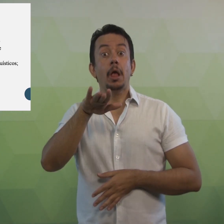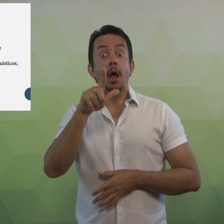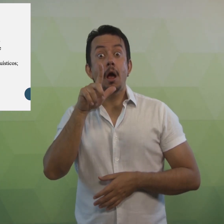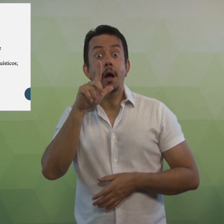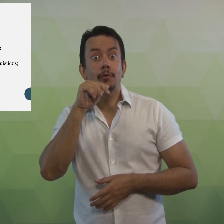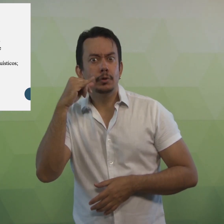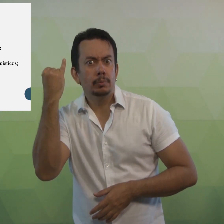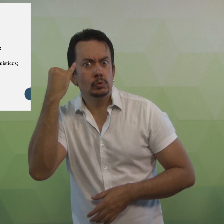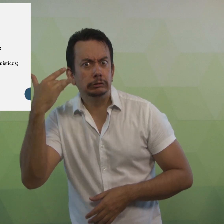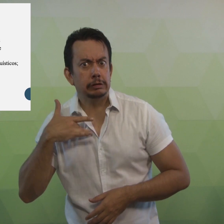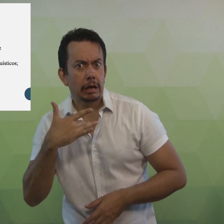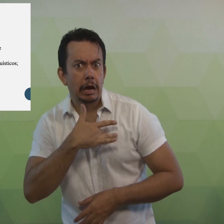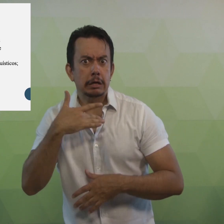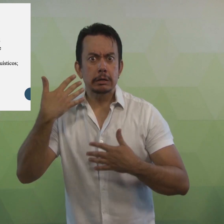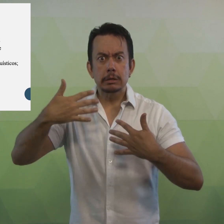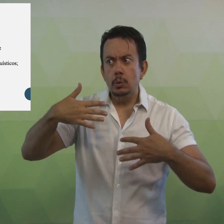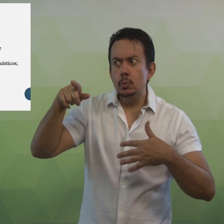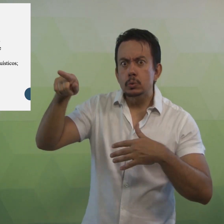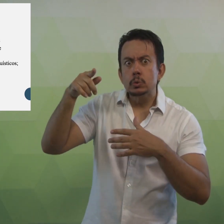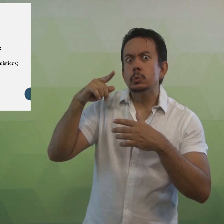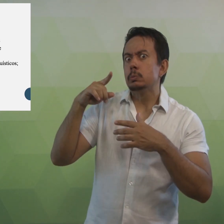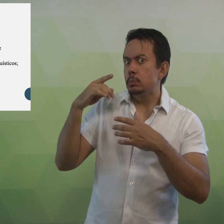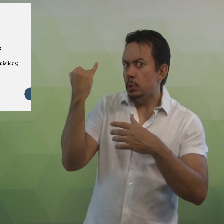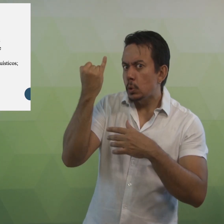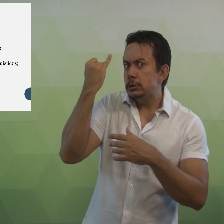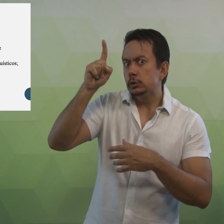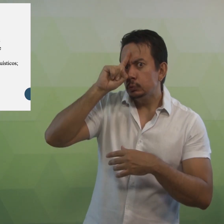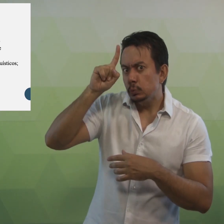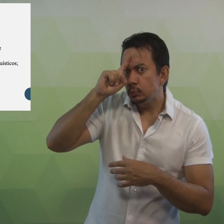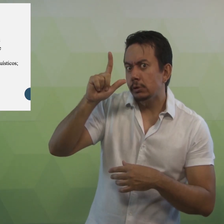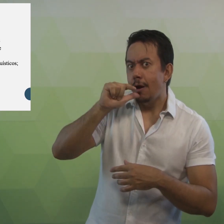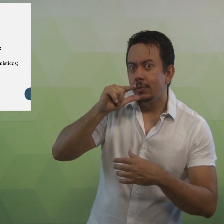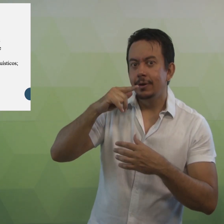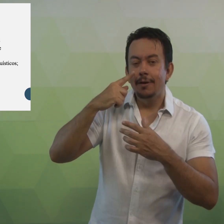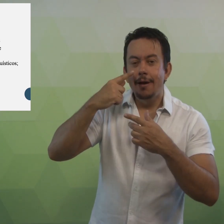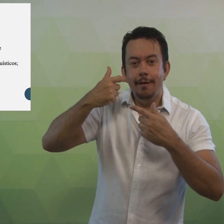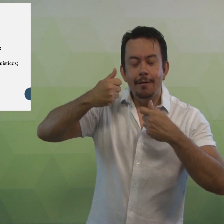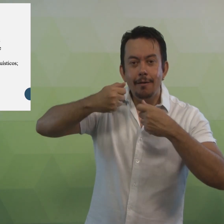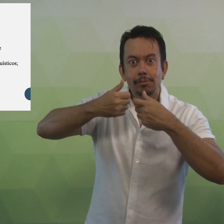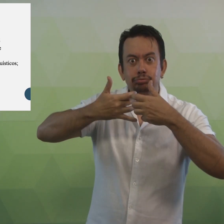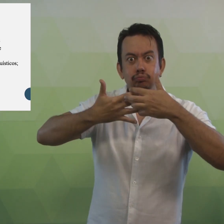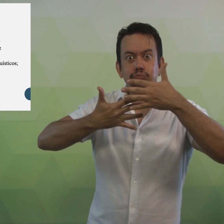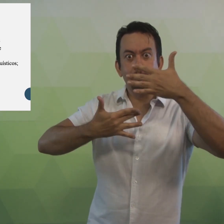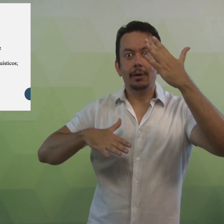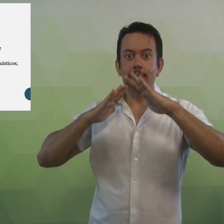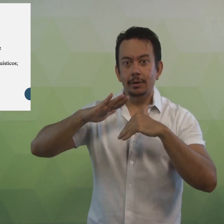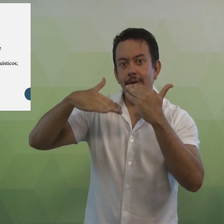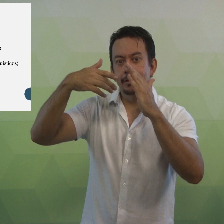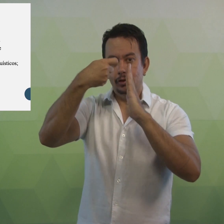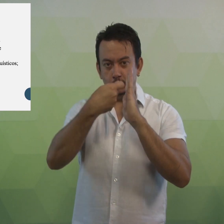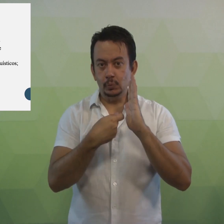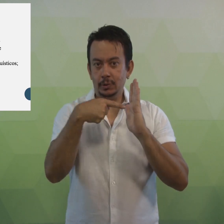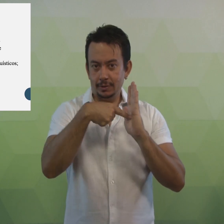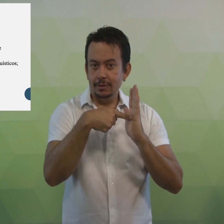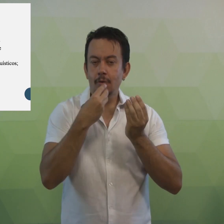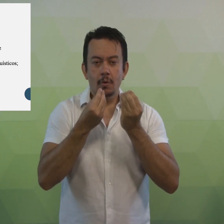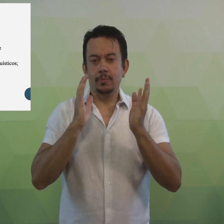Então, eu faço o sinal de água, depois eu já consigo pedir água, a próxima eu já vou fazer uma frase, a água é importante para a